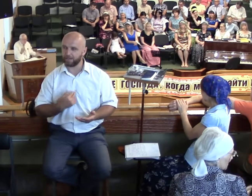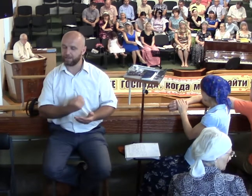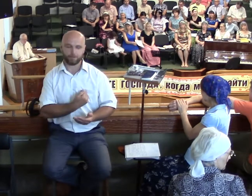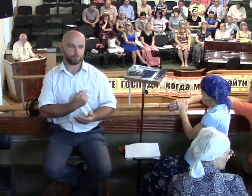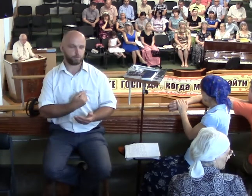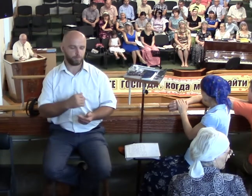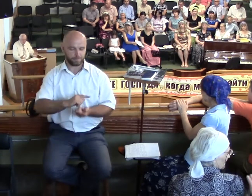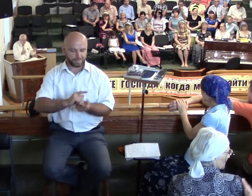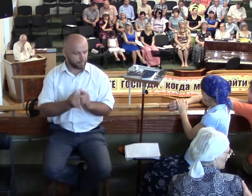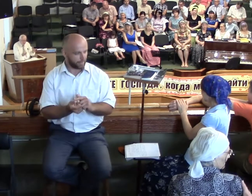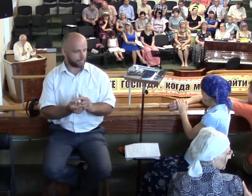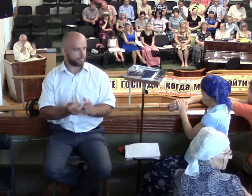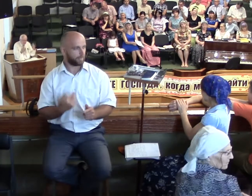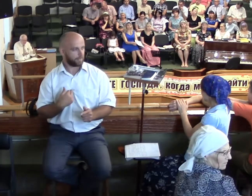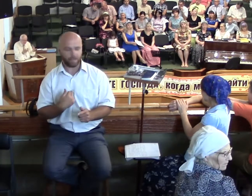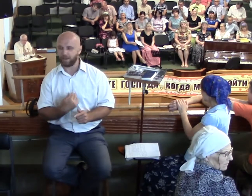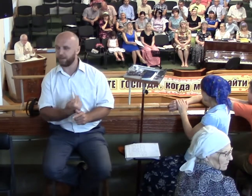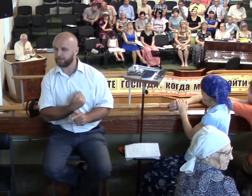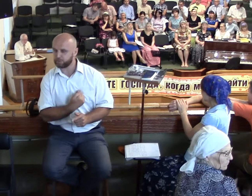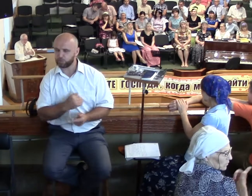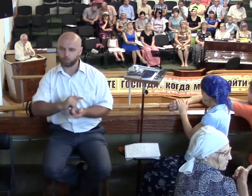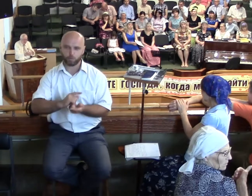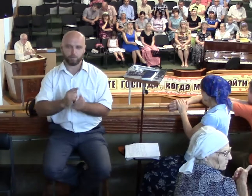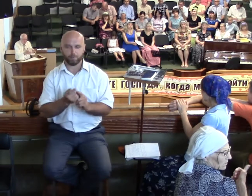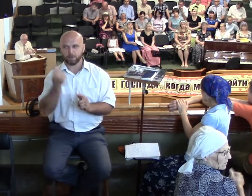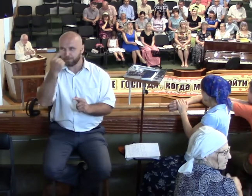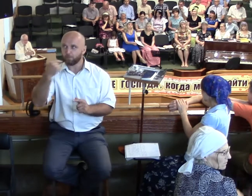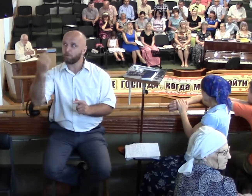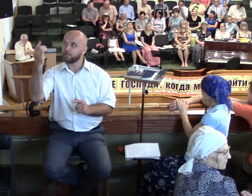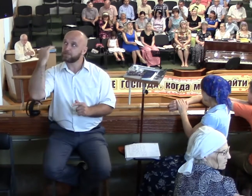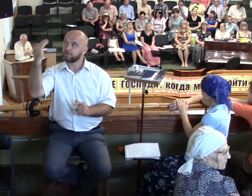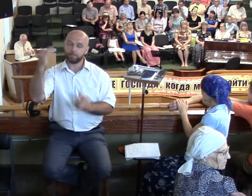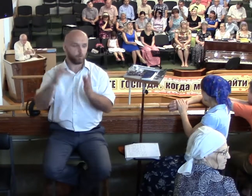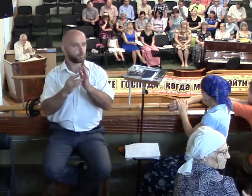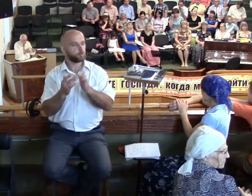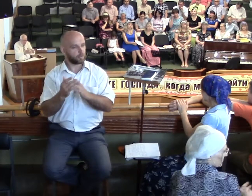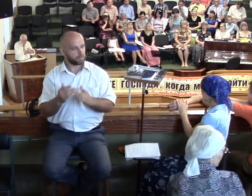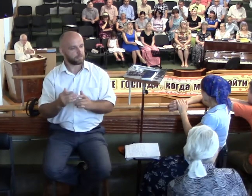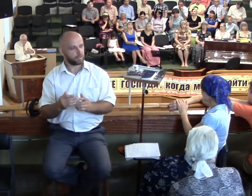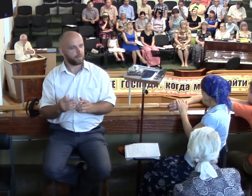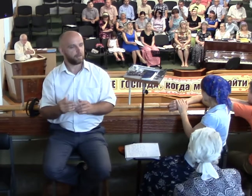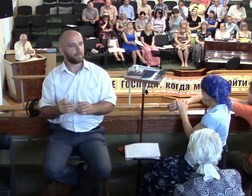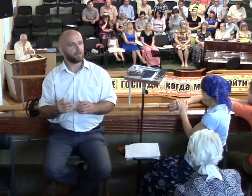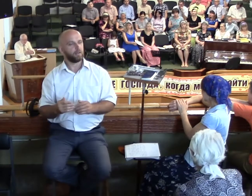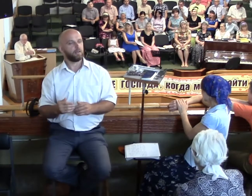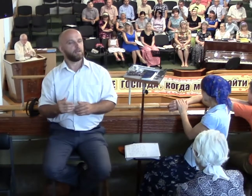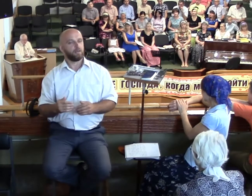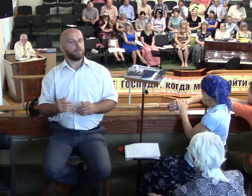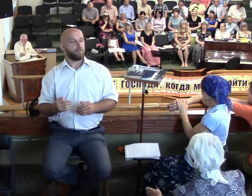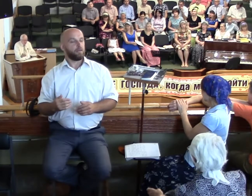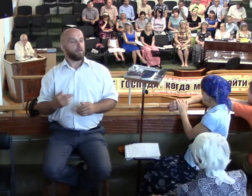должен изменяться. Я должен преображаться в образ Христа. Займитесь. Их преобразование призвано как